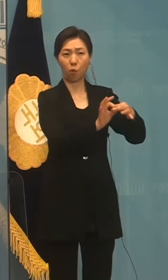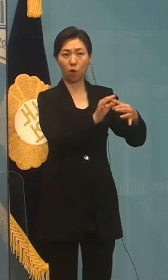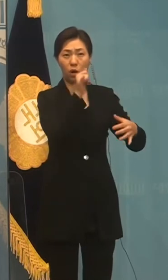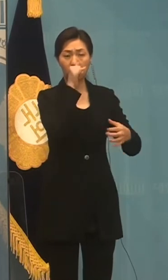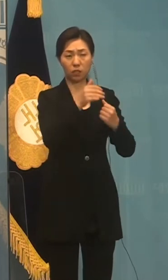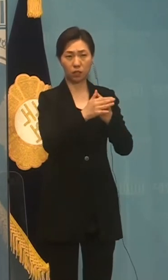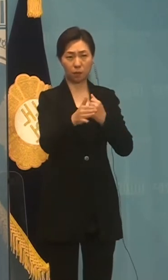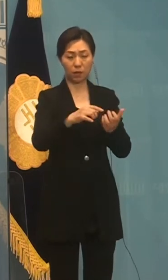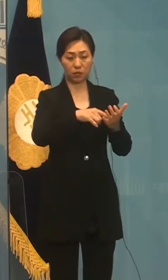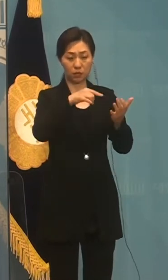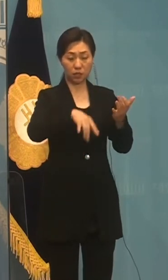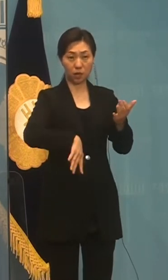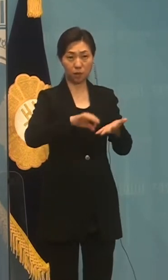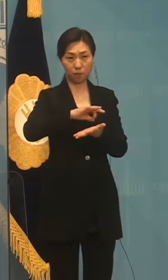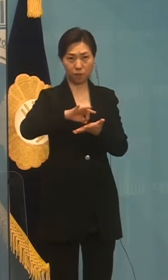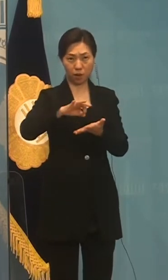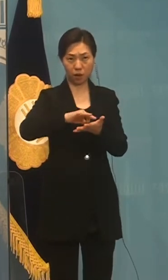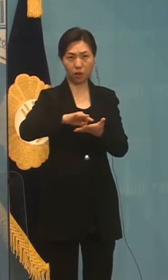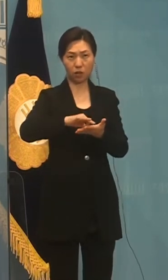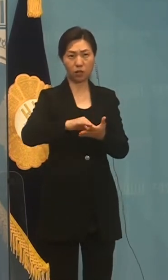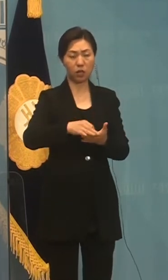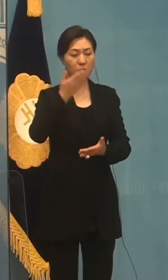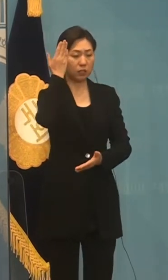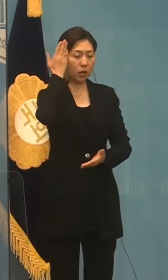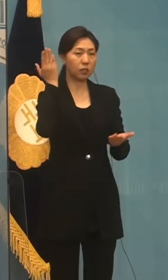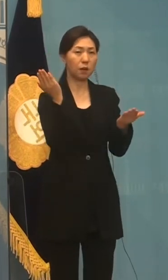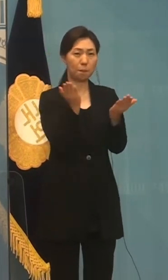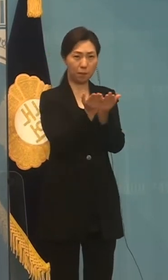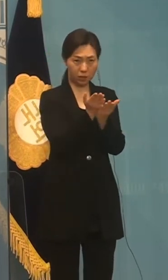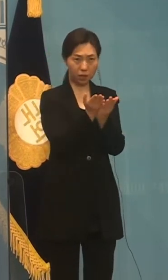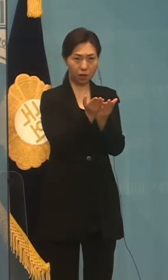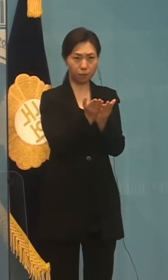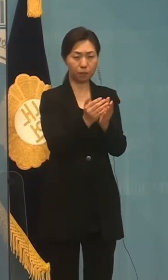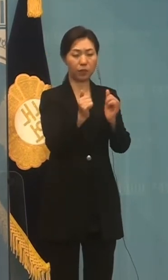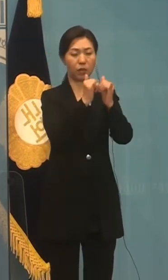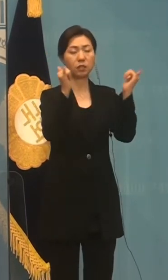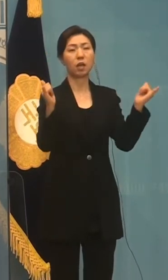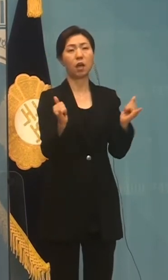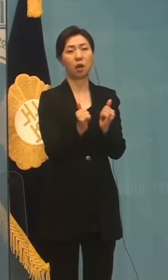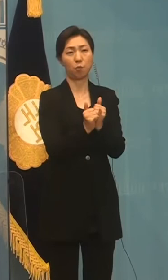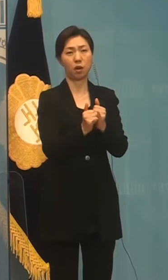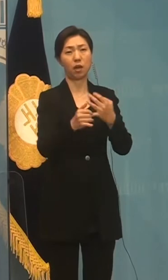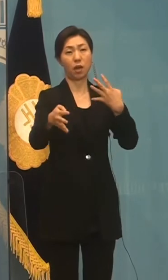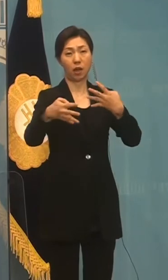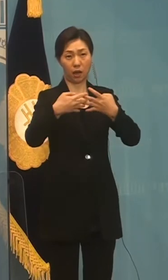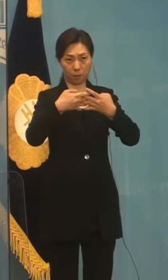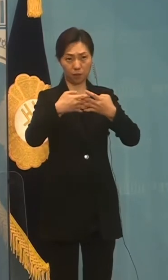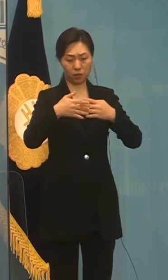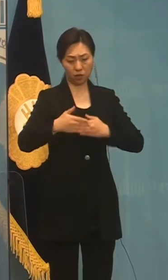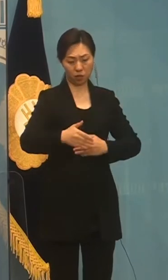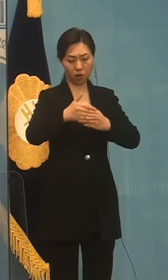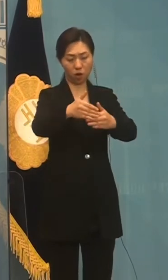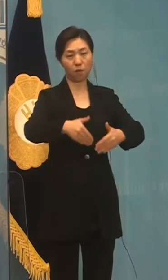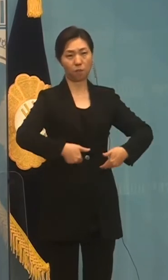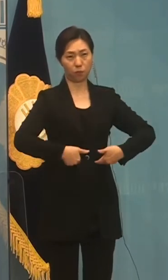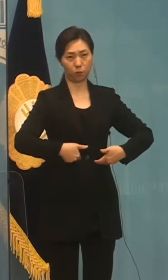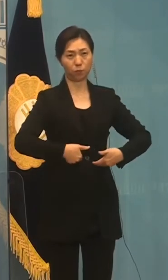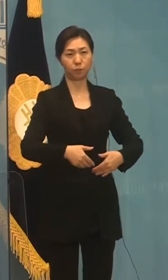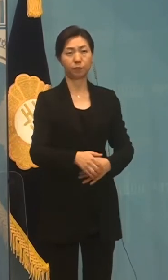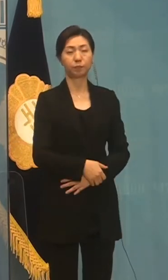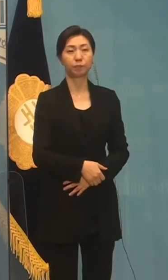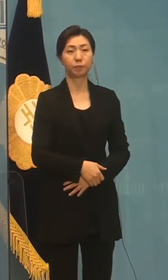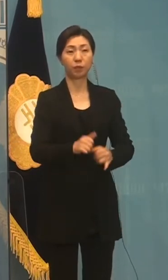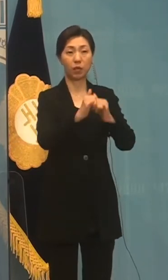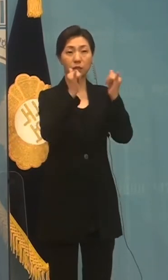납세자들의 상식에 부합하는 수준에서 충분한 사회적 합의를 거쳐서 이루어져야 합니다.